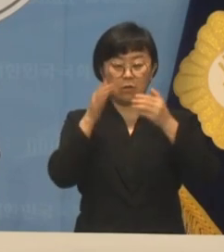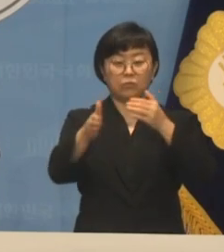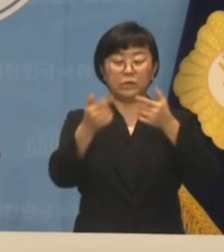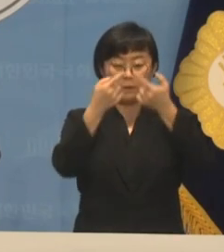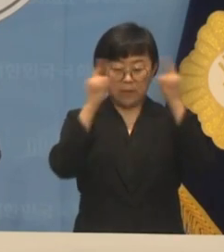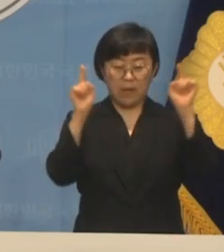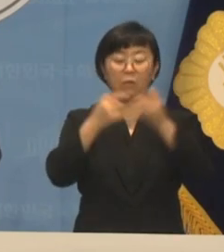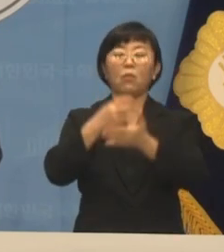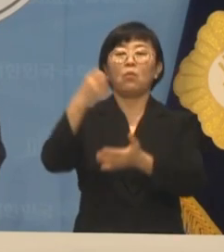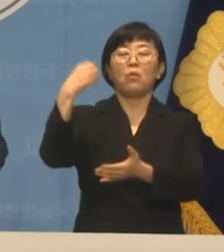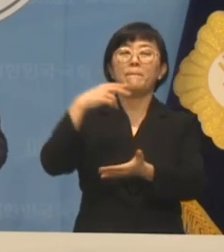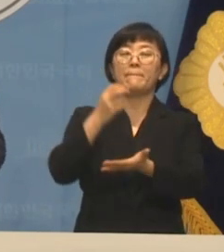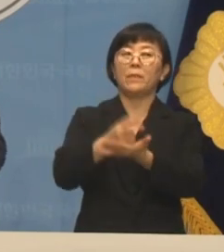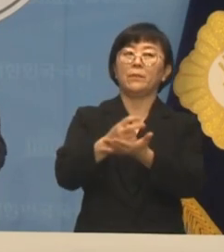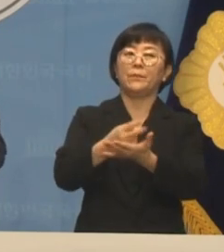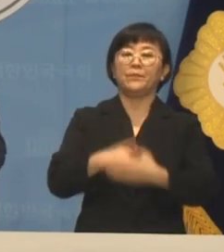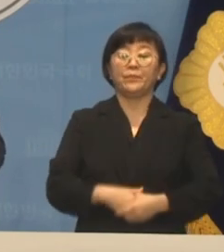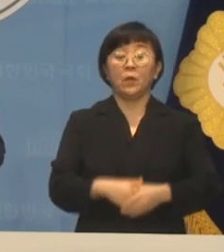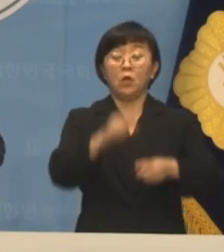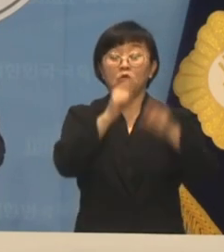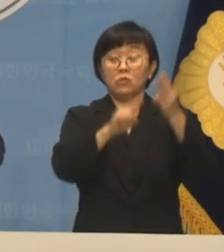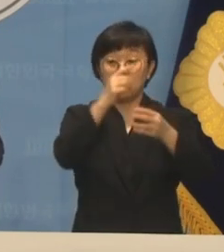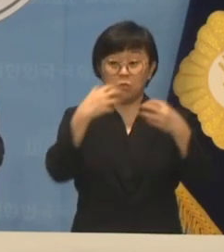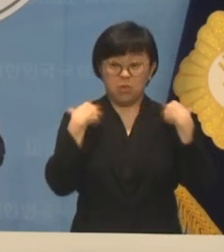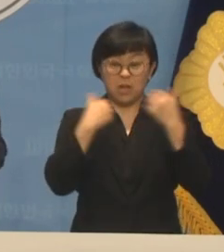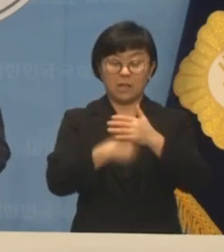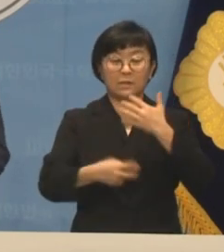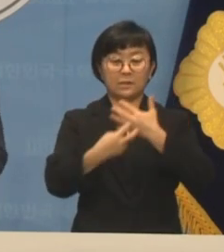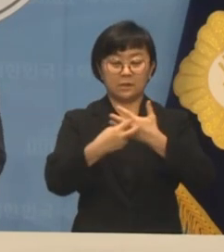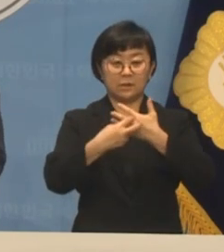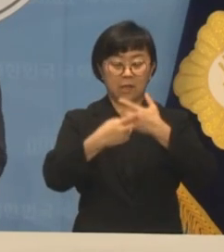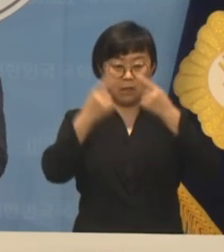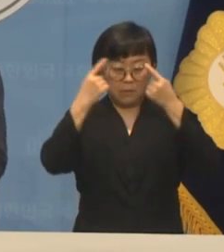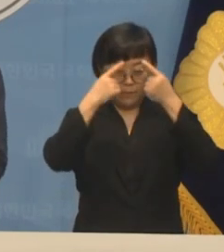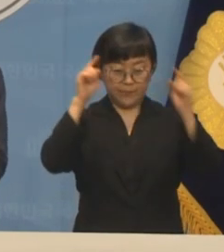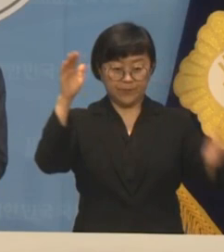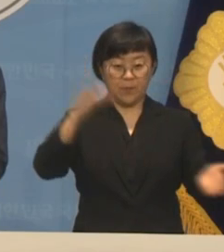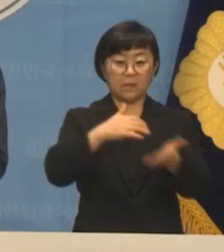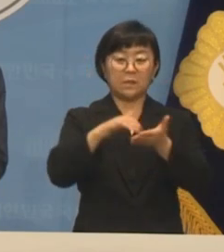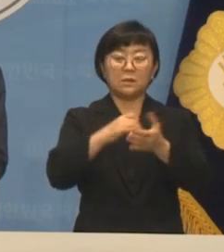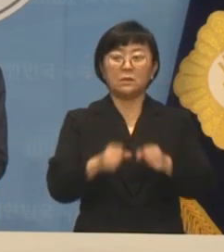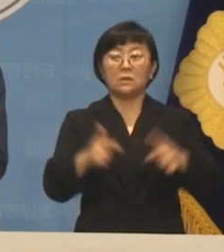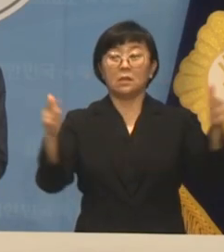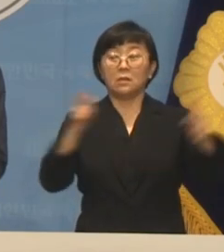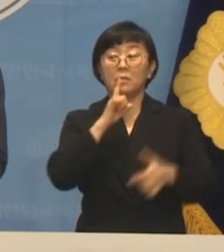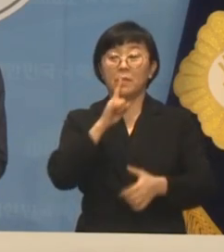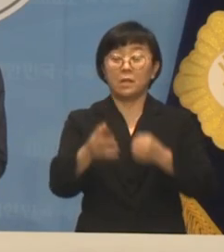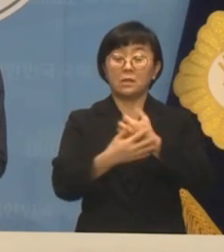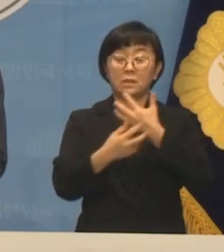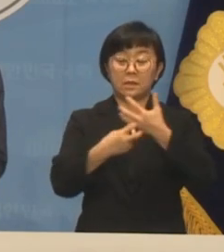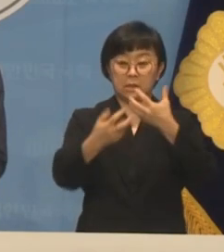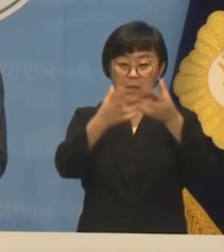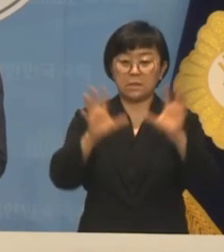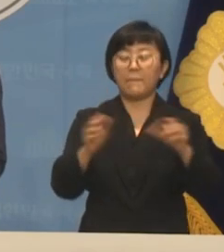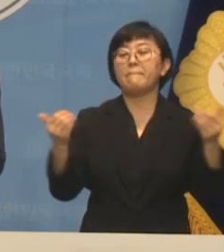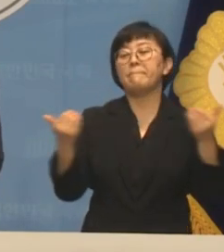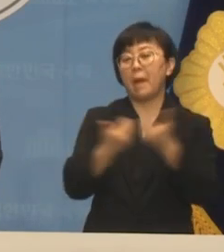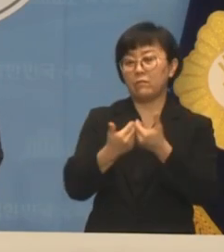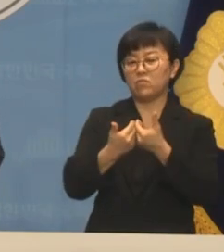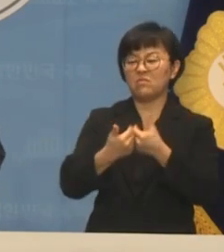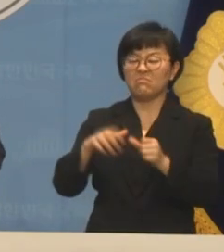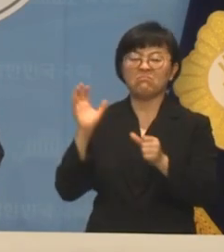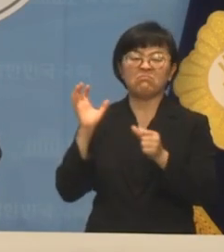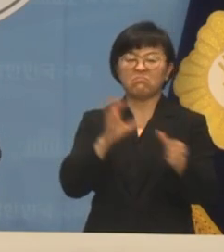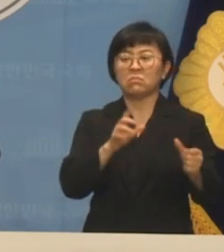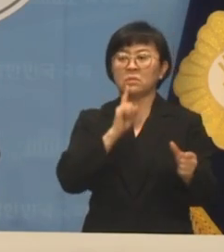국립의학전문대학원법입니다. 윤석열 정부가 의대 정원을 늘리겠다고 하는 의사단체 반발을